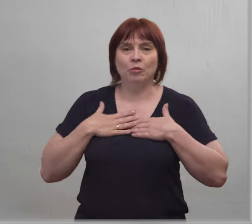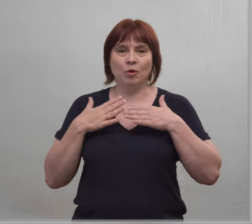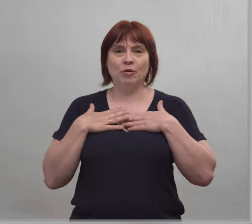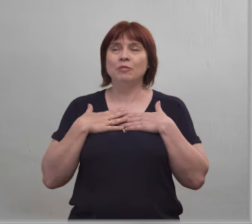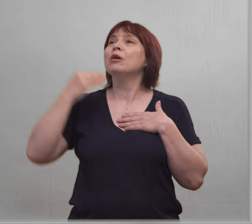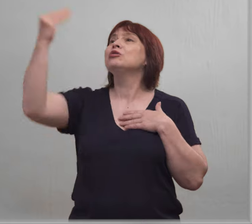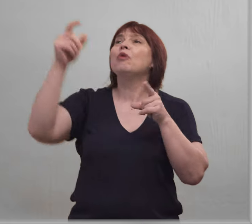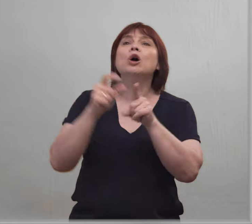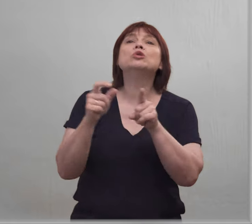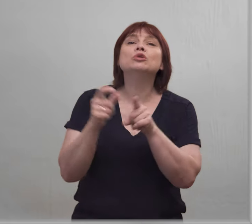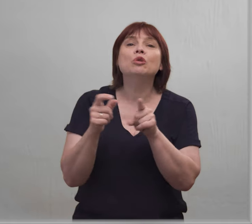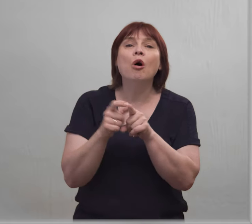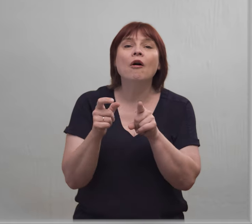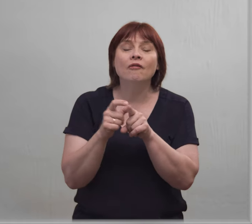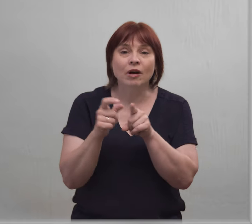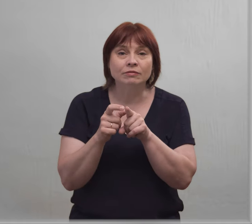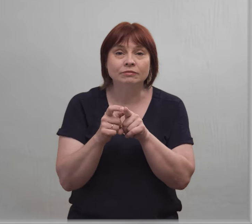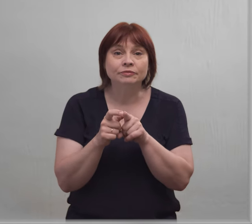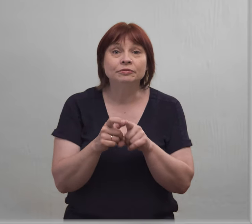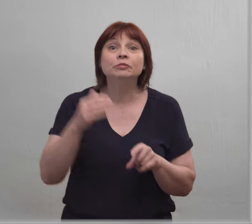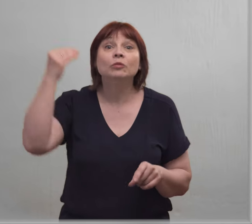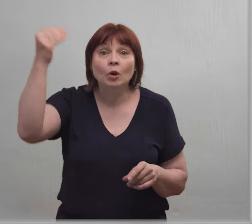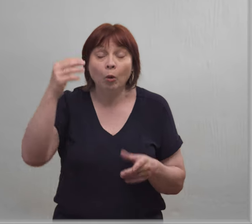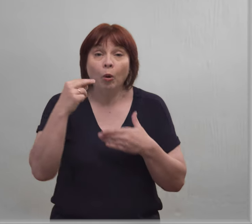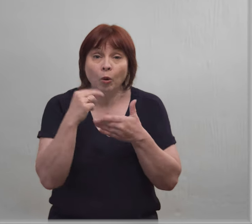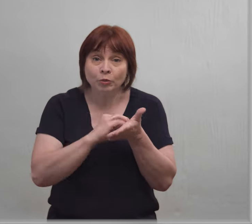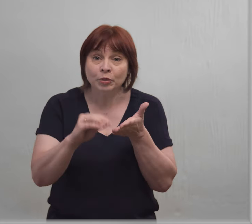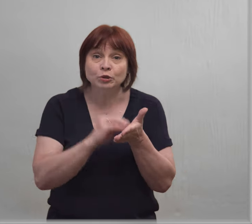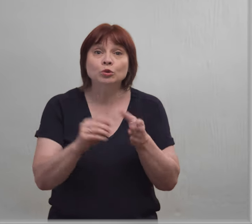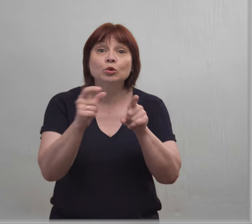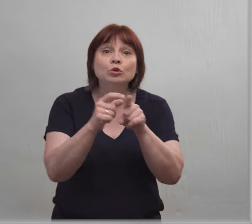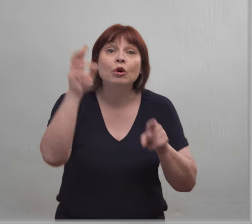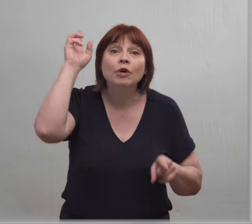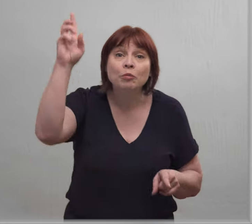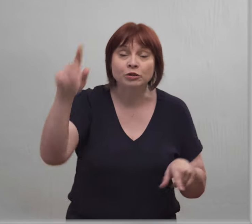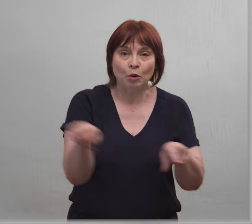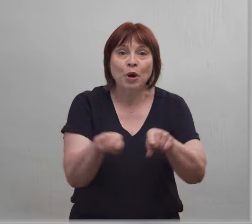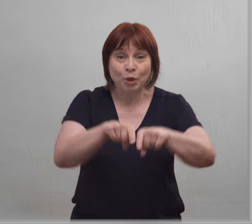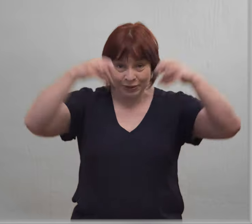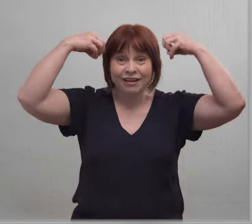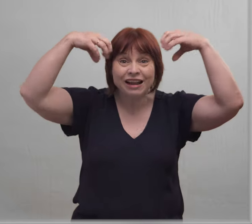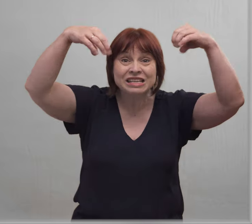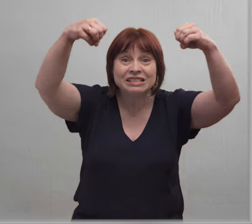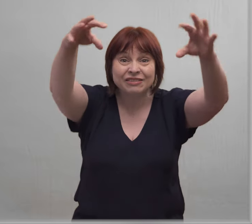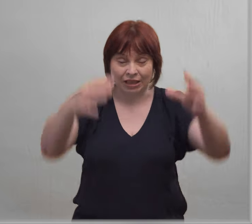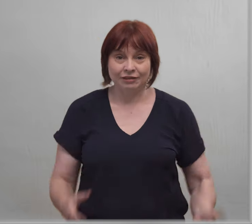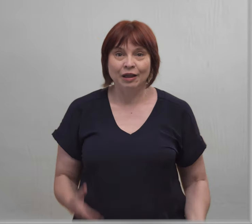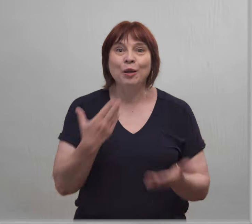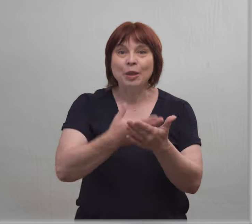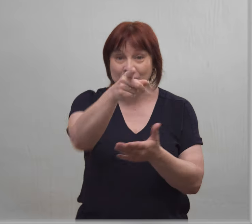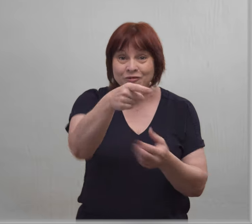105. «Слово Твое» он называет «Слово Божье» – это свет. Водители меня